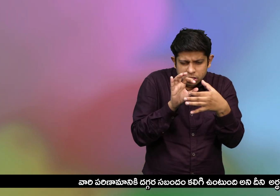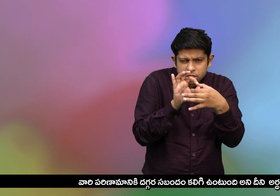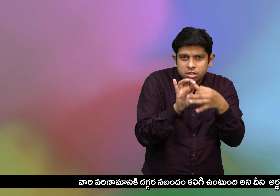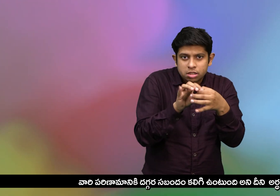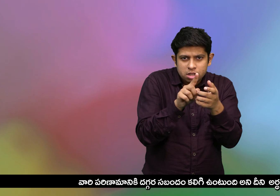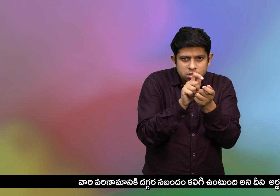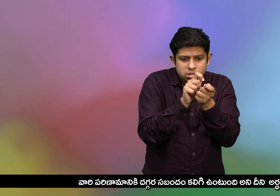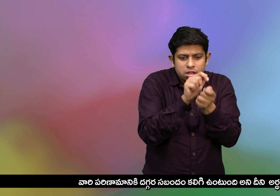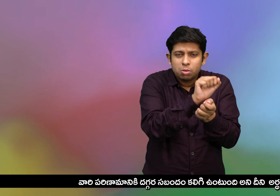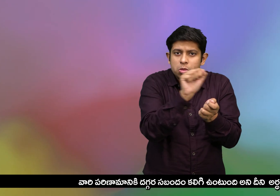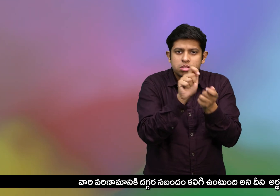అర్థం.